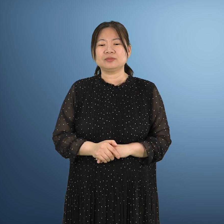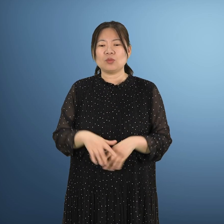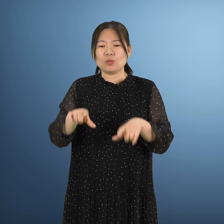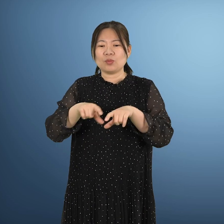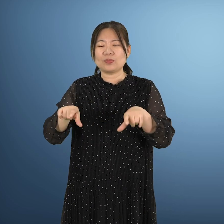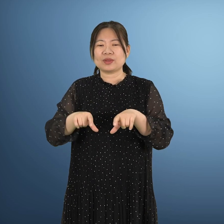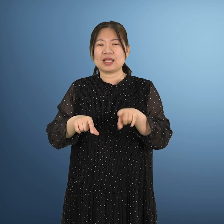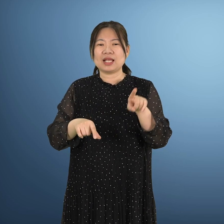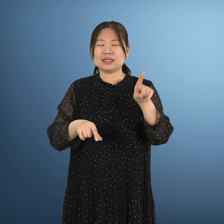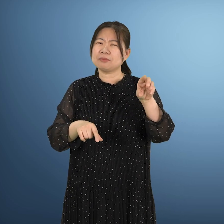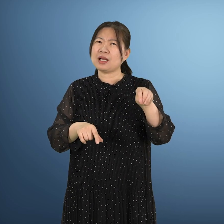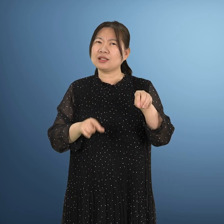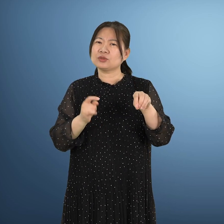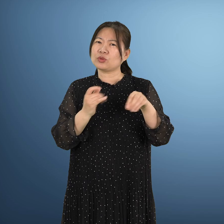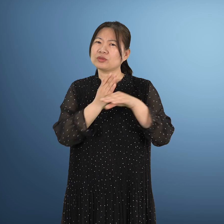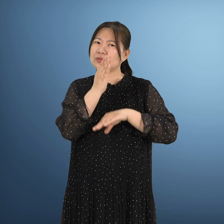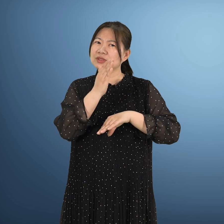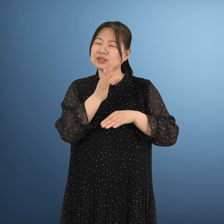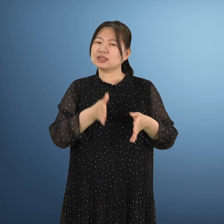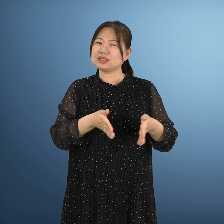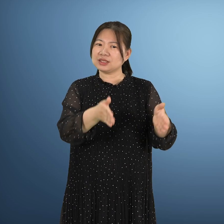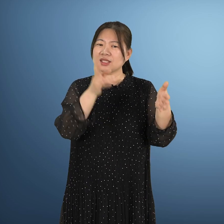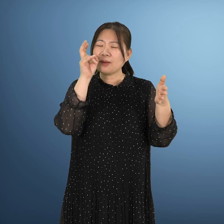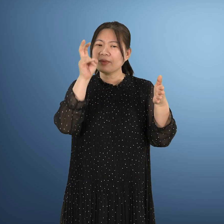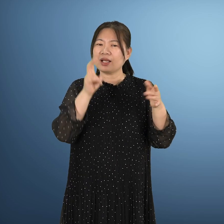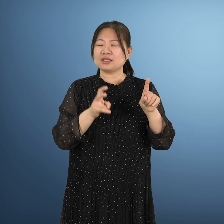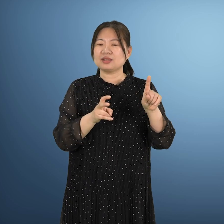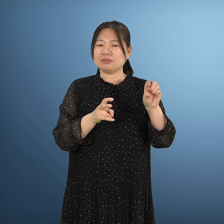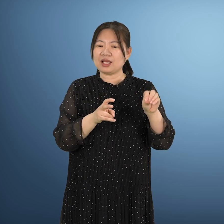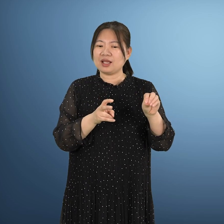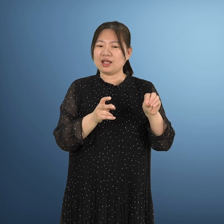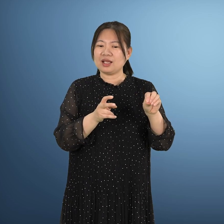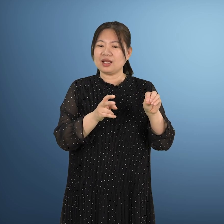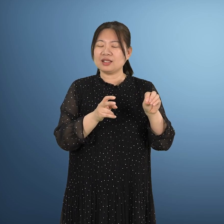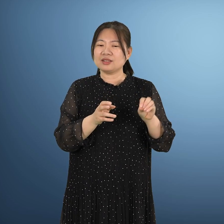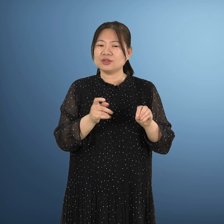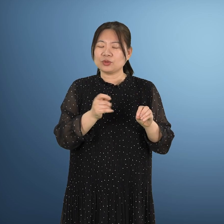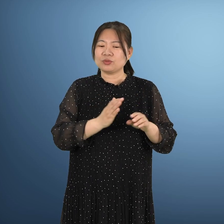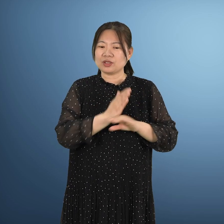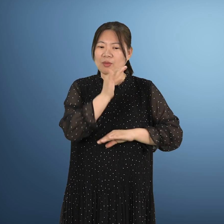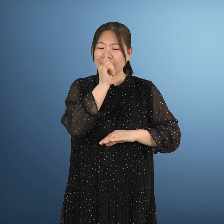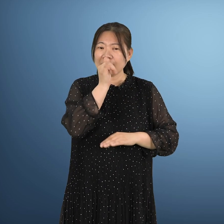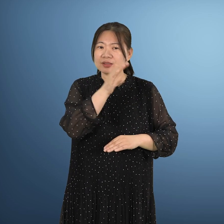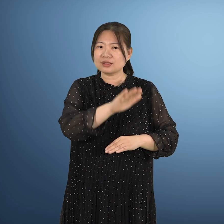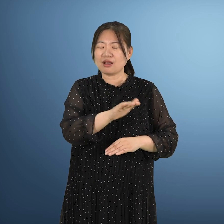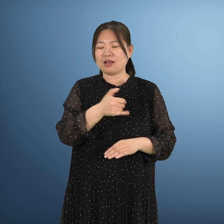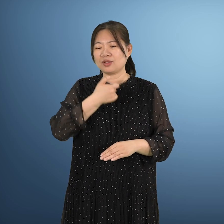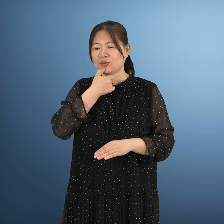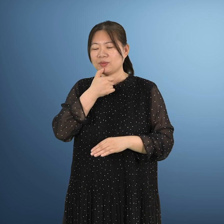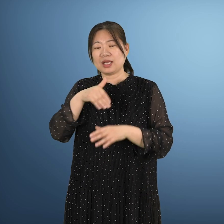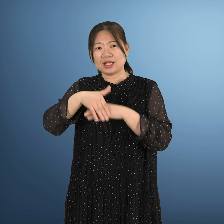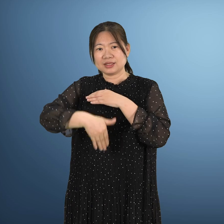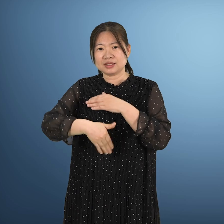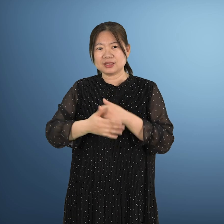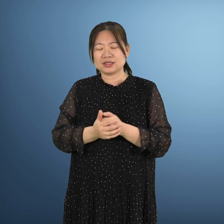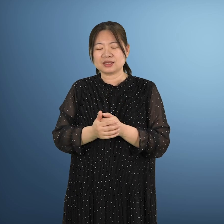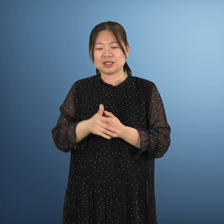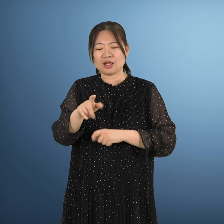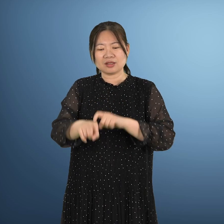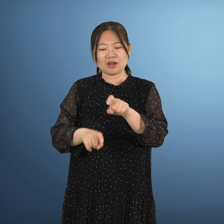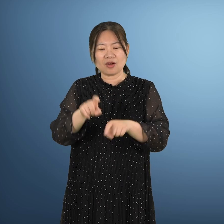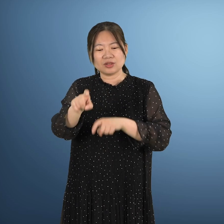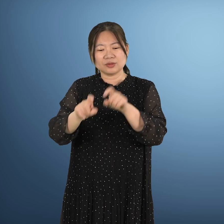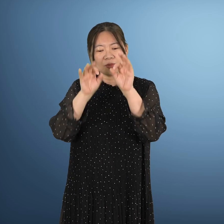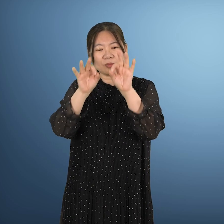보통 1마일이 조금 넘는 거리인데, 1마일이 조금 넘어요. 오리는 로마식